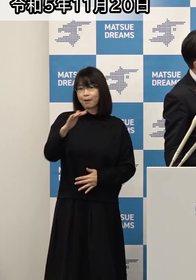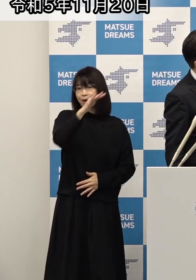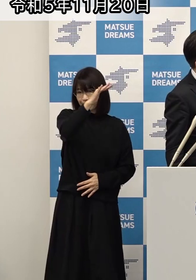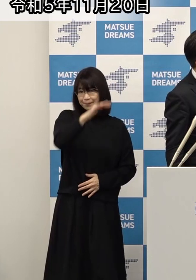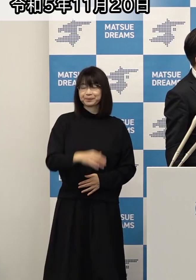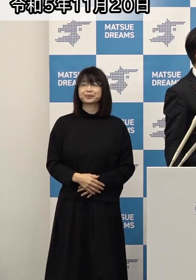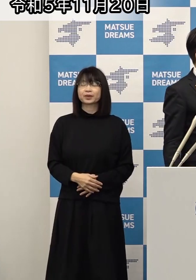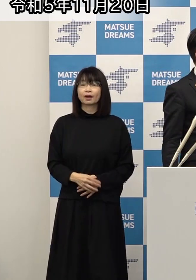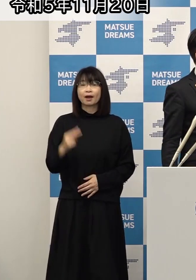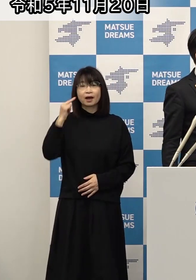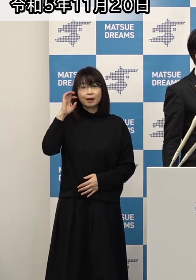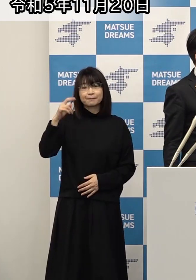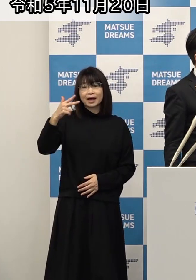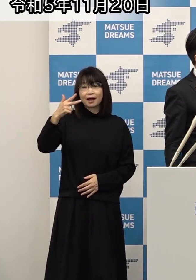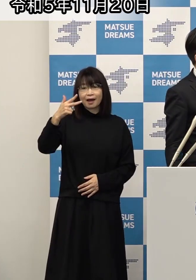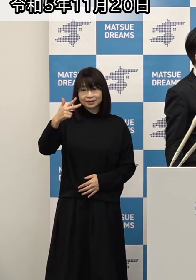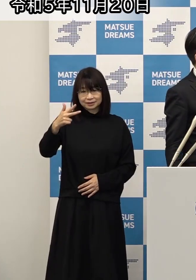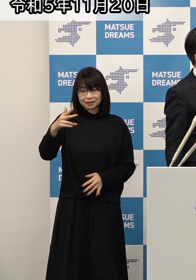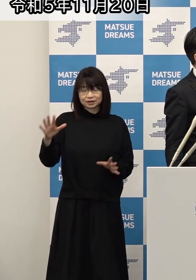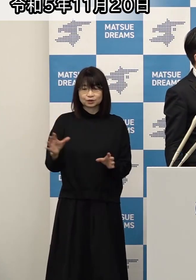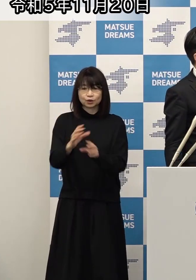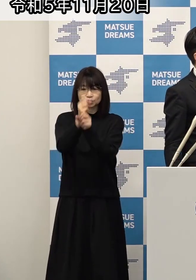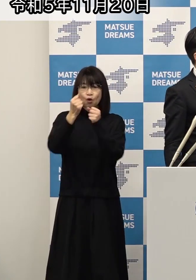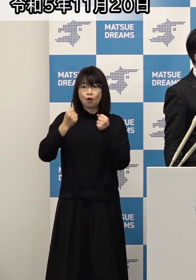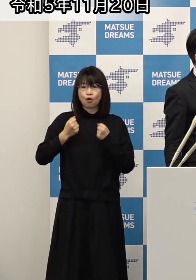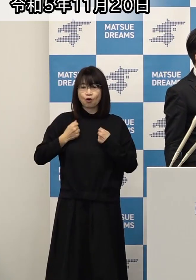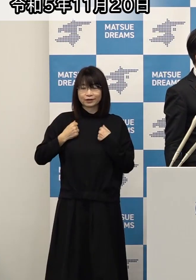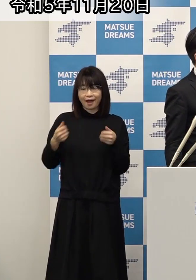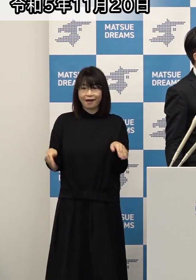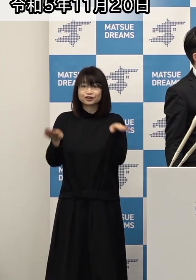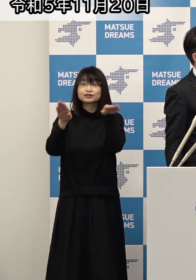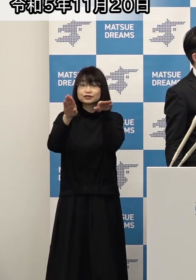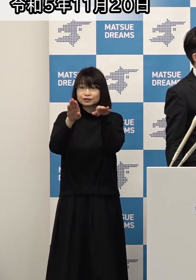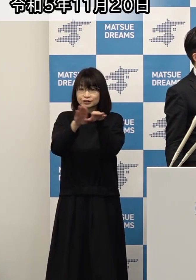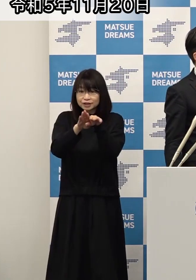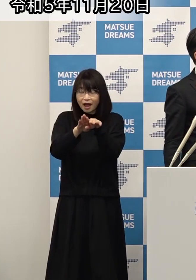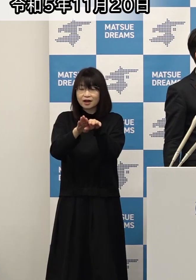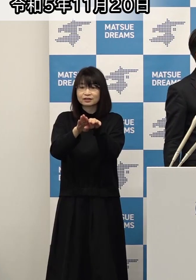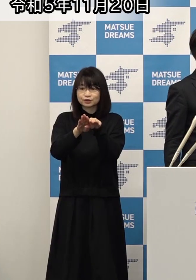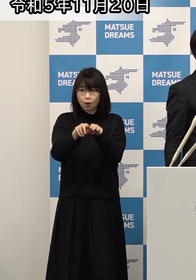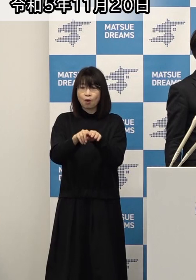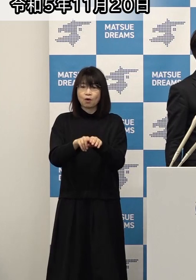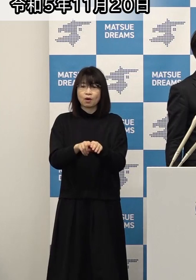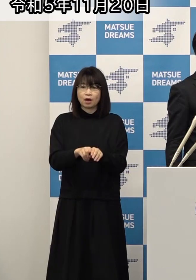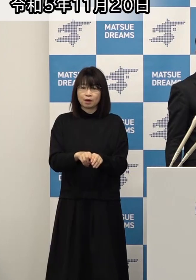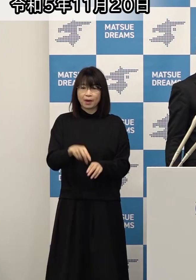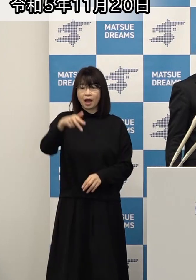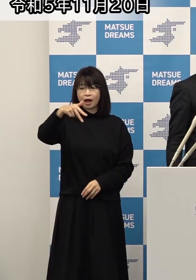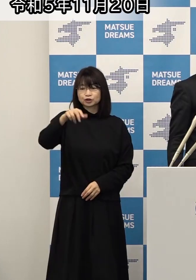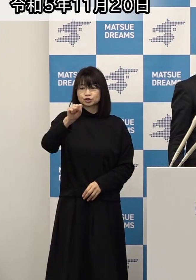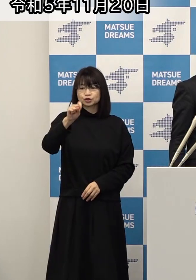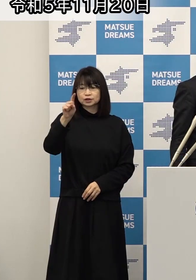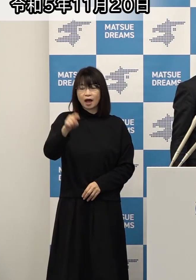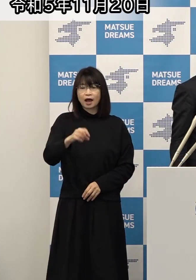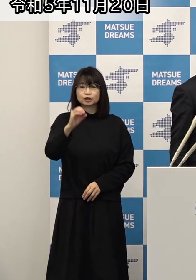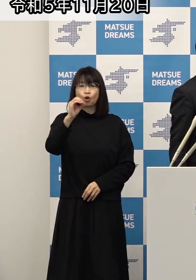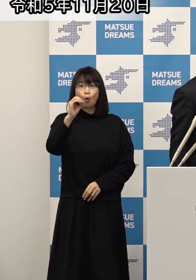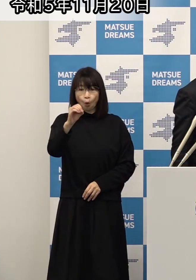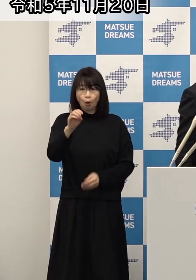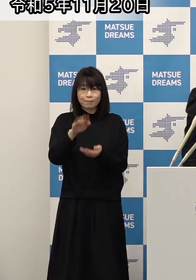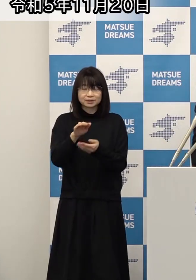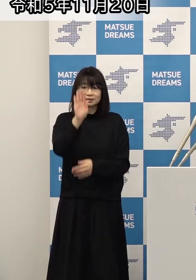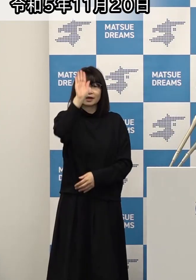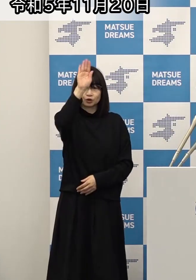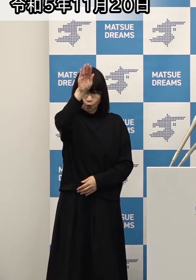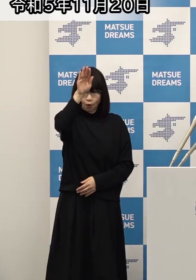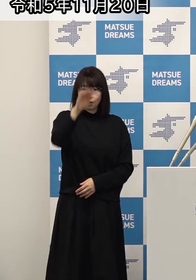体育館をですね、ホームアリーナとしております島根佐野マジックが新 B1 の入会基準を満たす形でのアリ